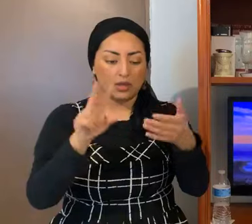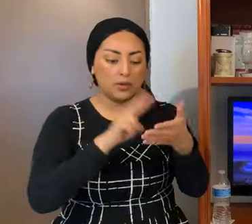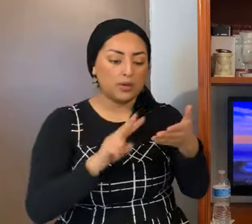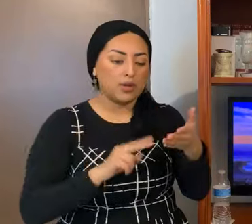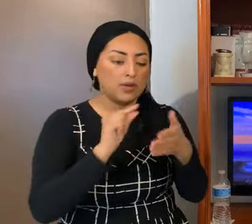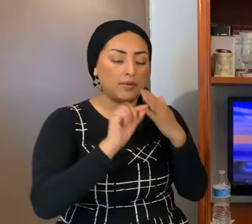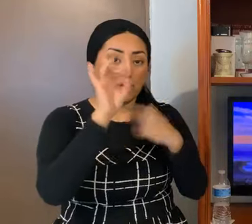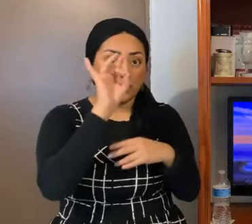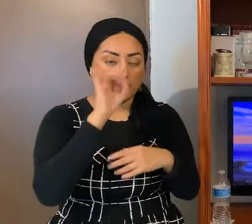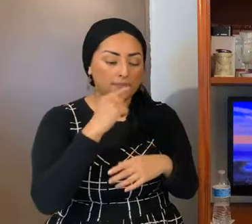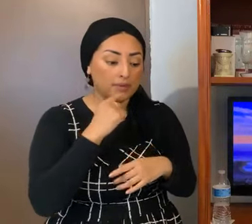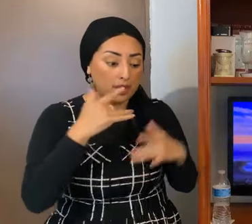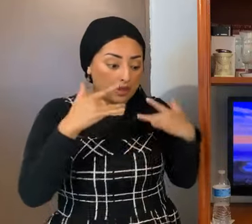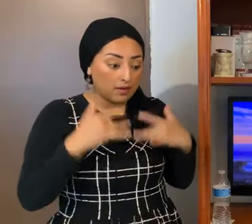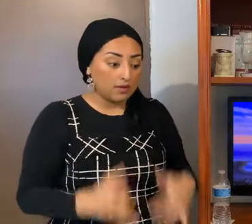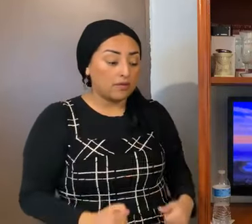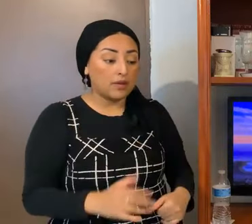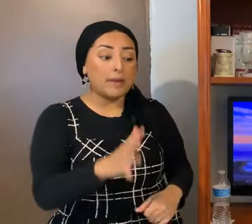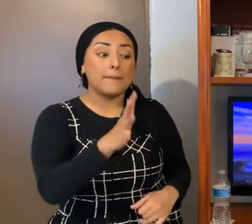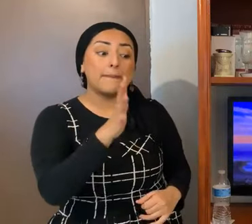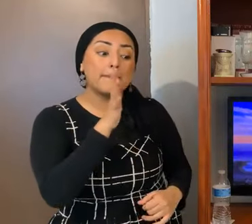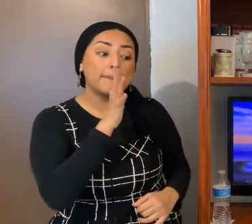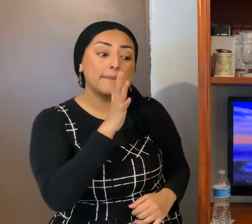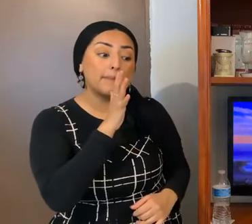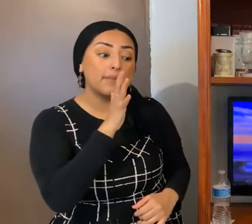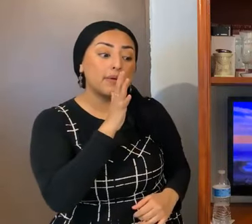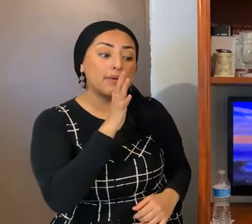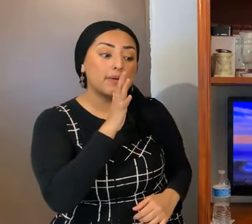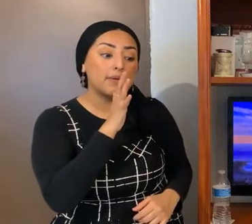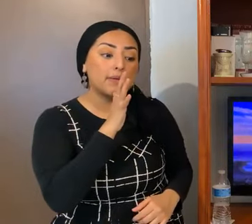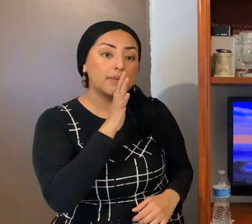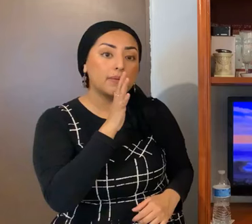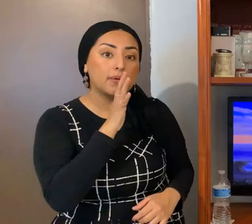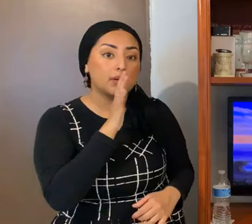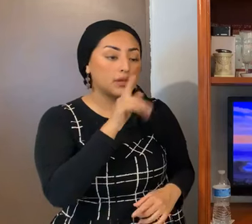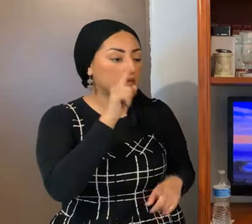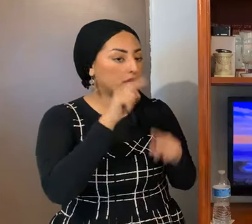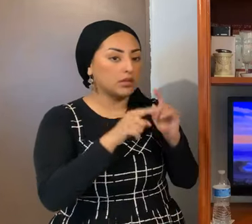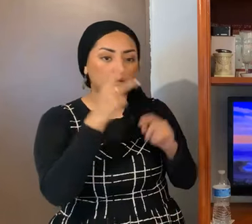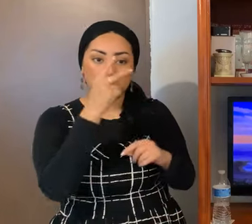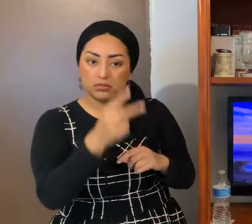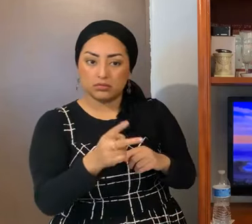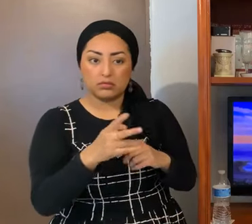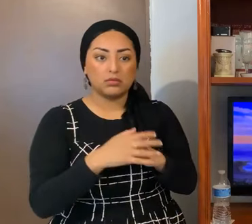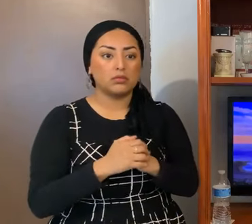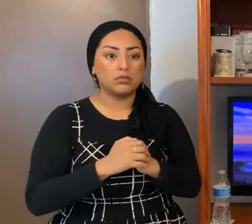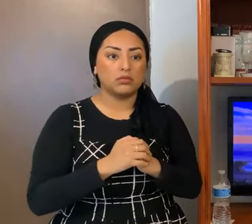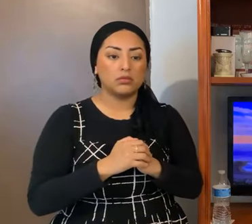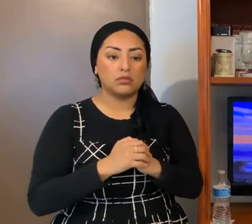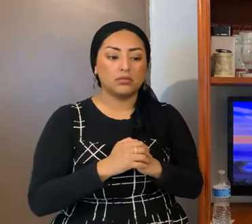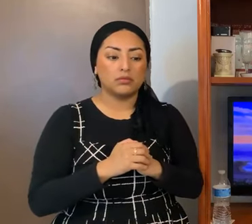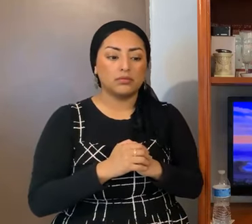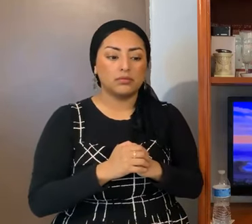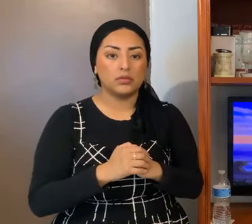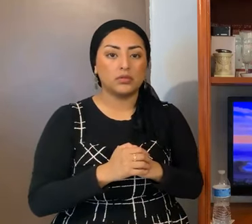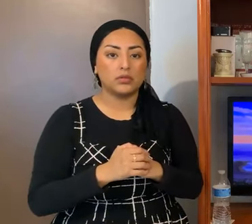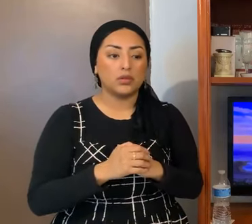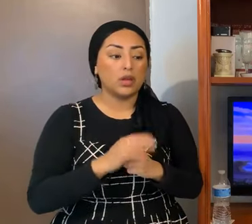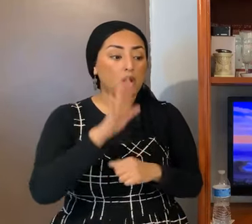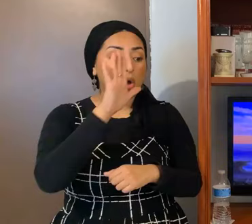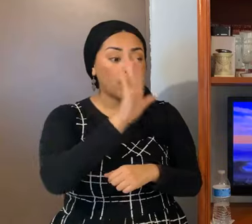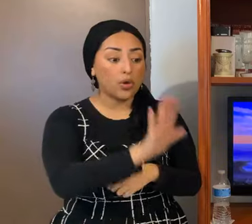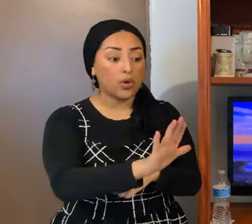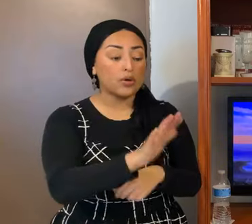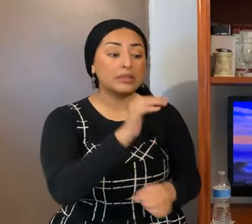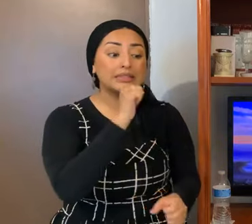desde el verso 8. La desnudez de la mujer de tu padre no descubrirás, es la desnudez de tu padre. La desnudez de tu hermana, hija de tu padre, hija de tu